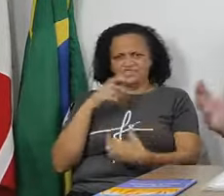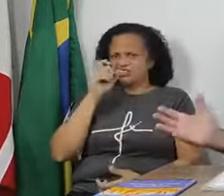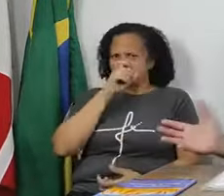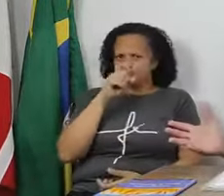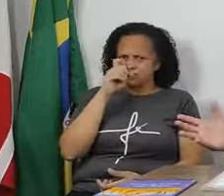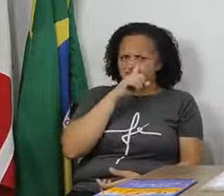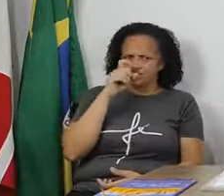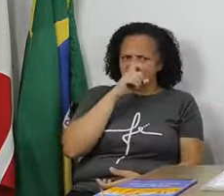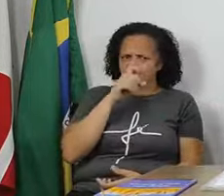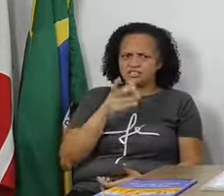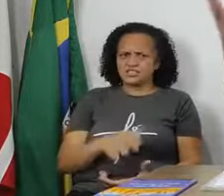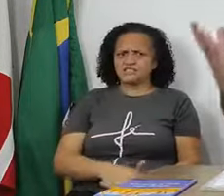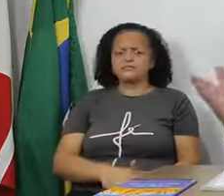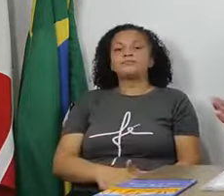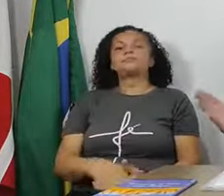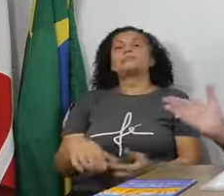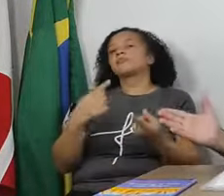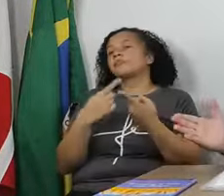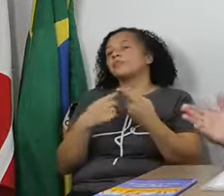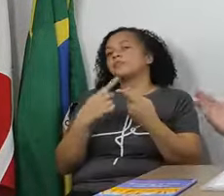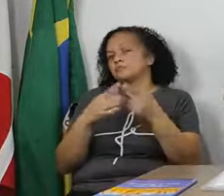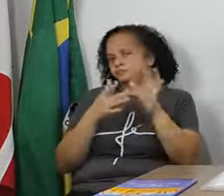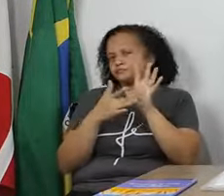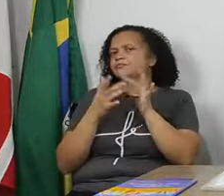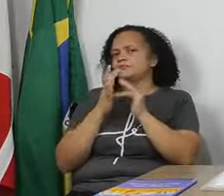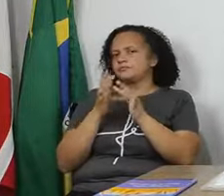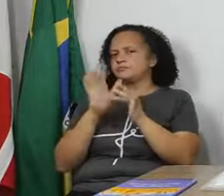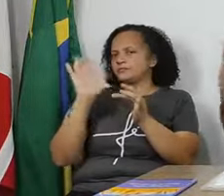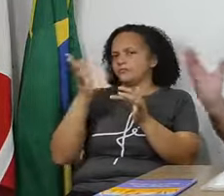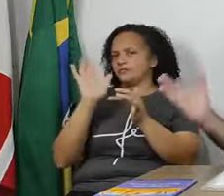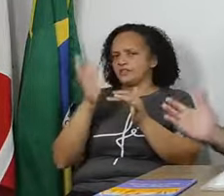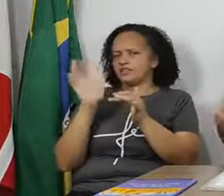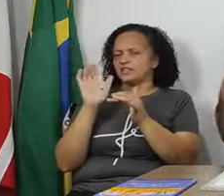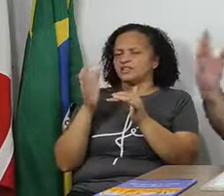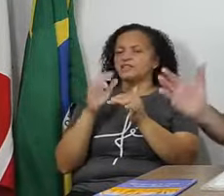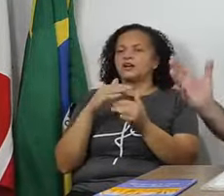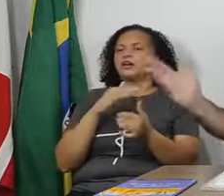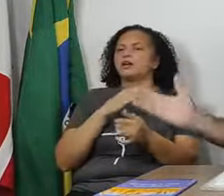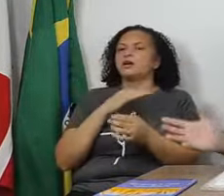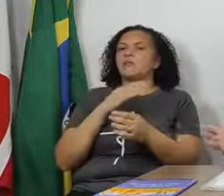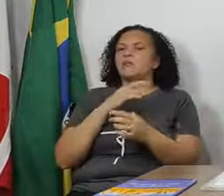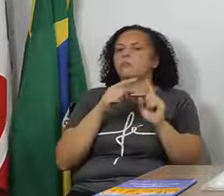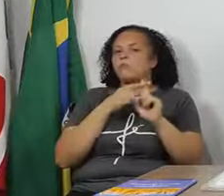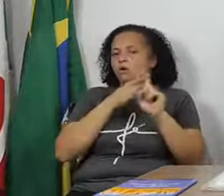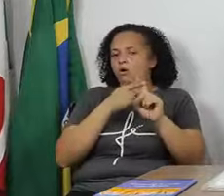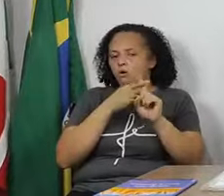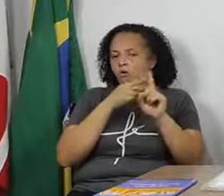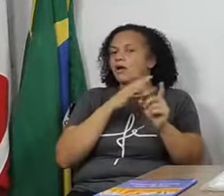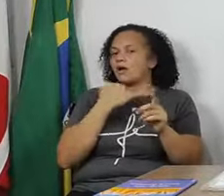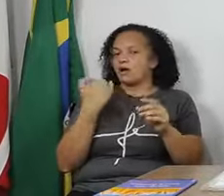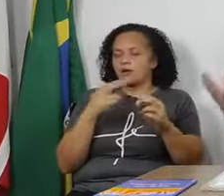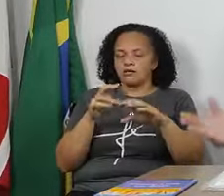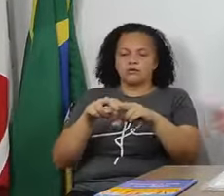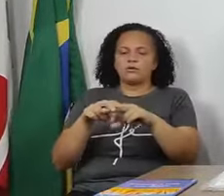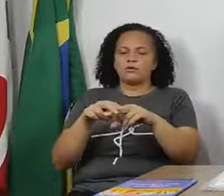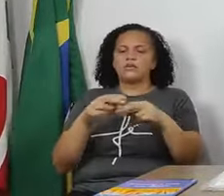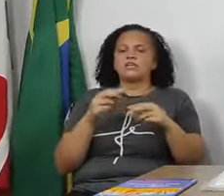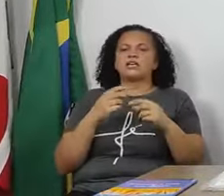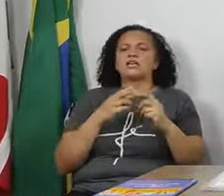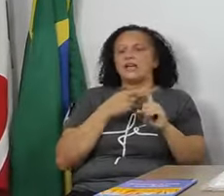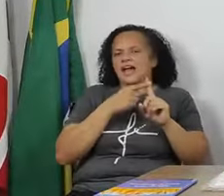Por que mentirosos? Porque Jesus já levou sobre si todas as nossas doenças, dores e enfermidades, e por suas